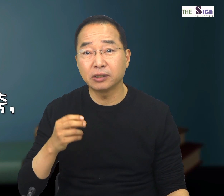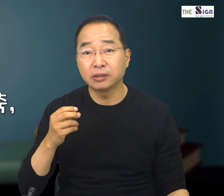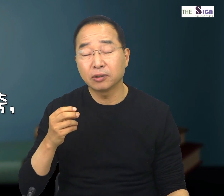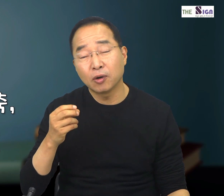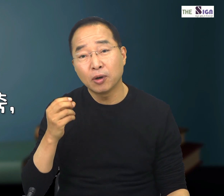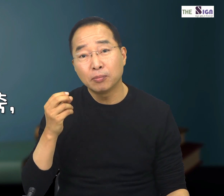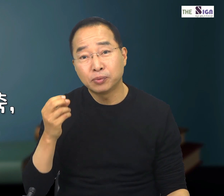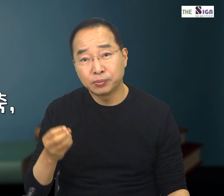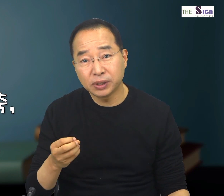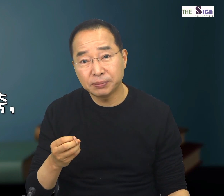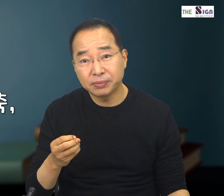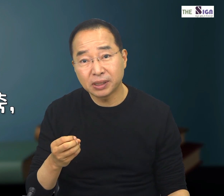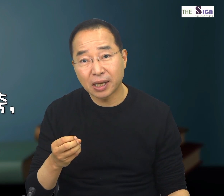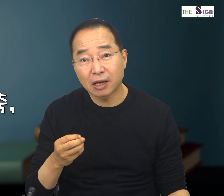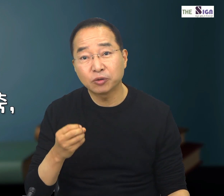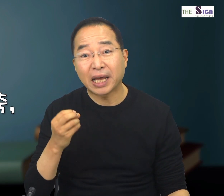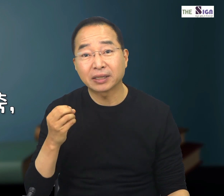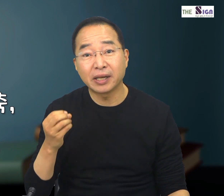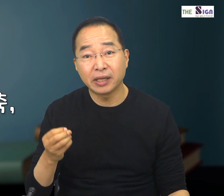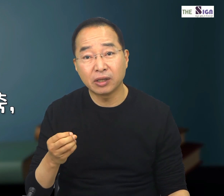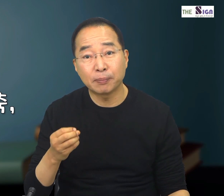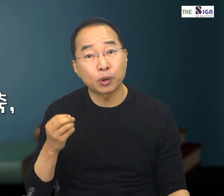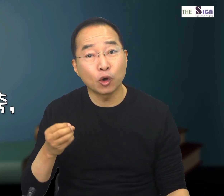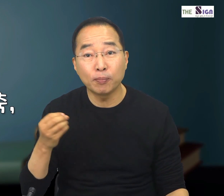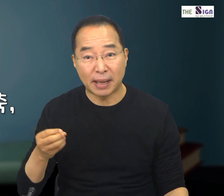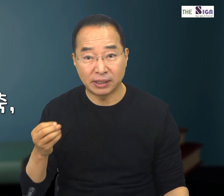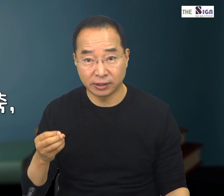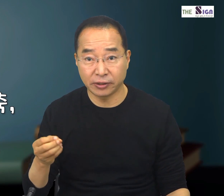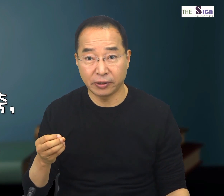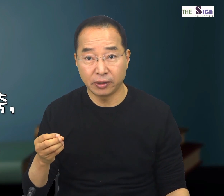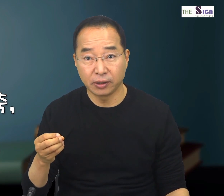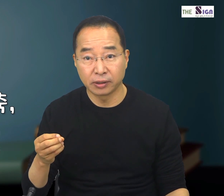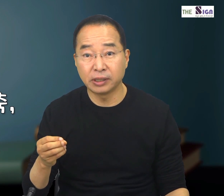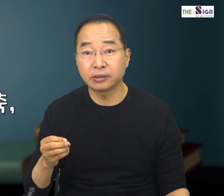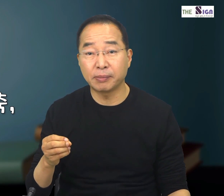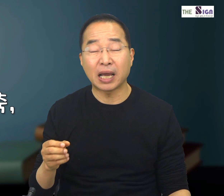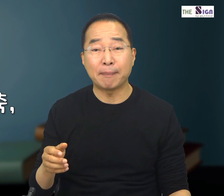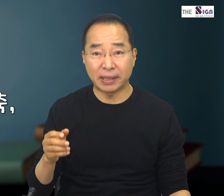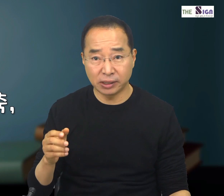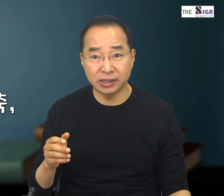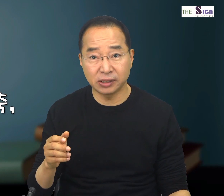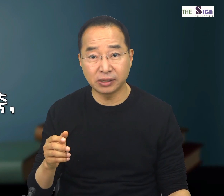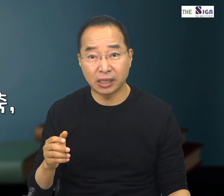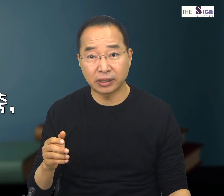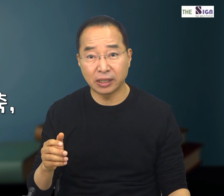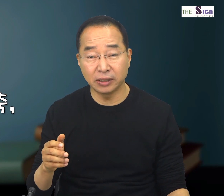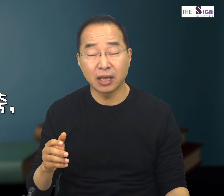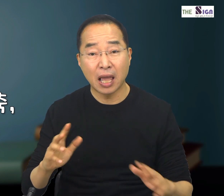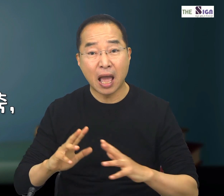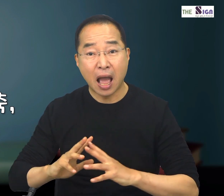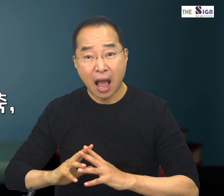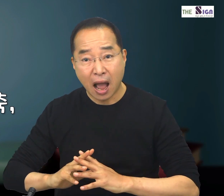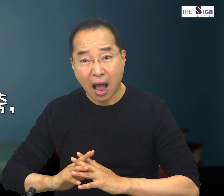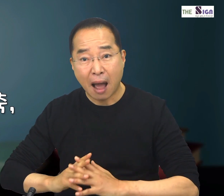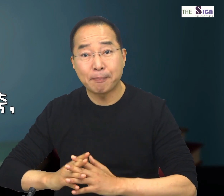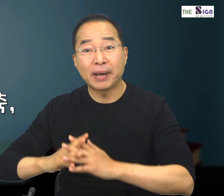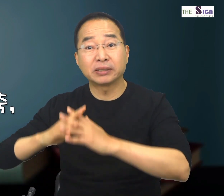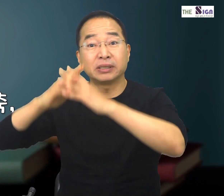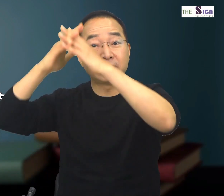건축이라는 부분입니다라고 나타내기 위한 표현만 써요. 그래서 만약 아파트를 짓는다 할 때는 아파트